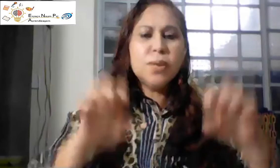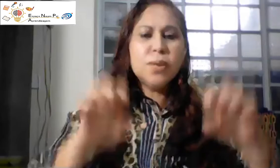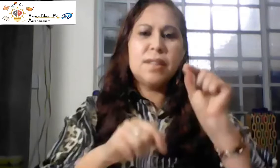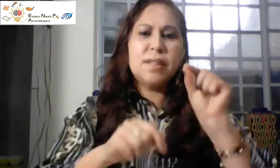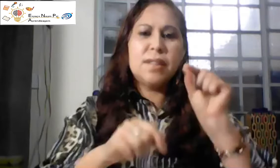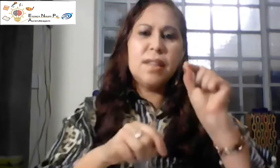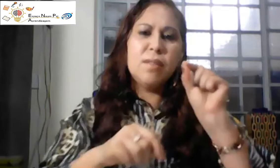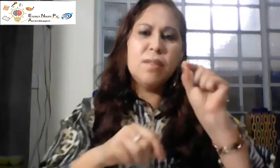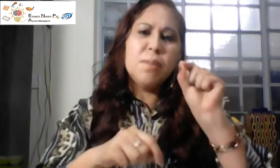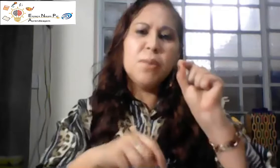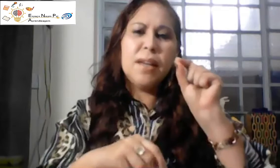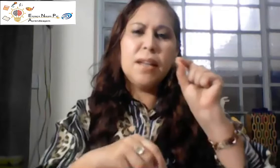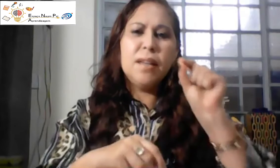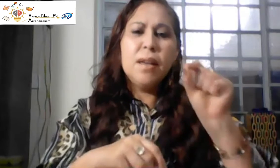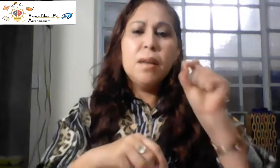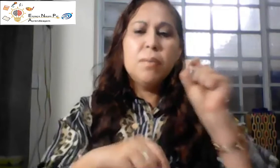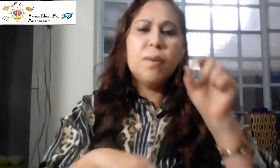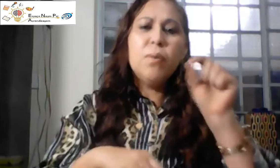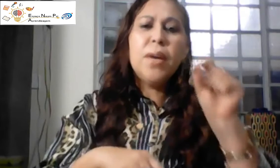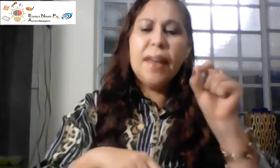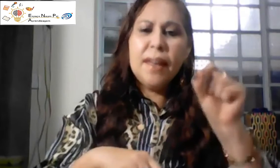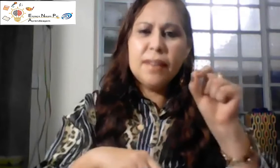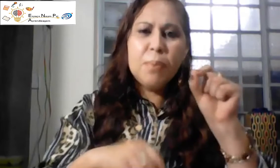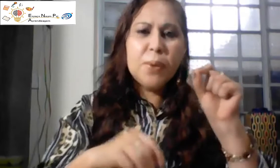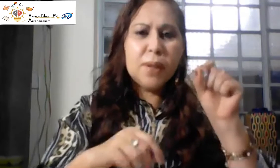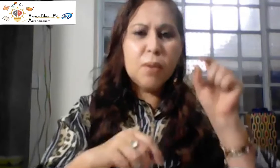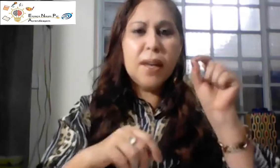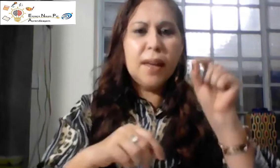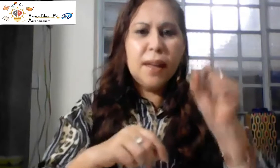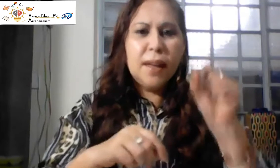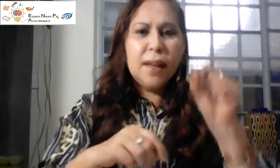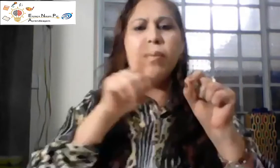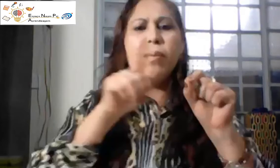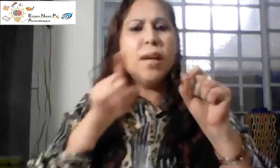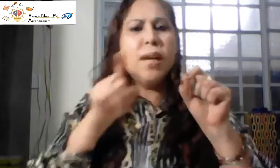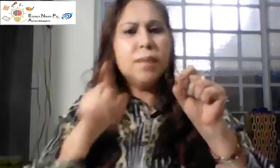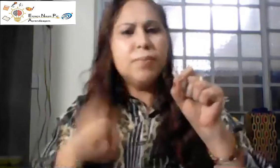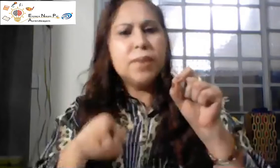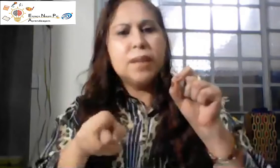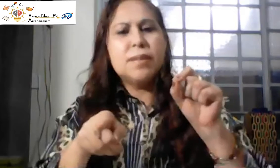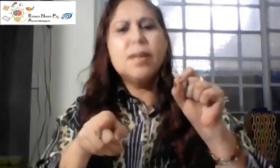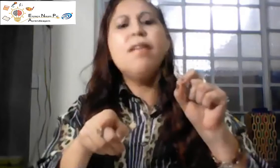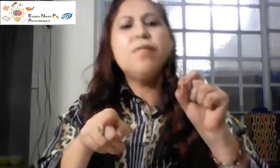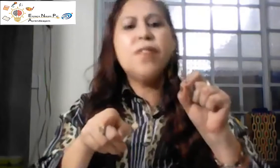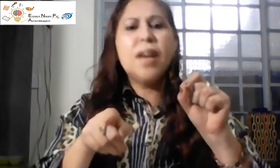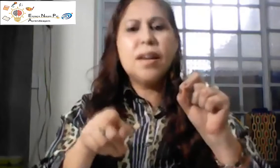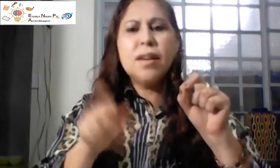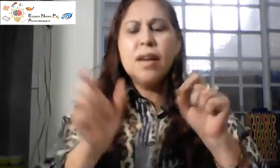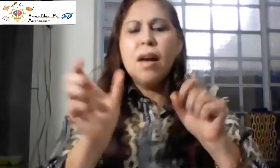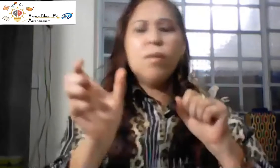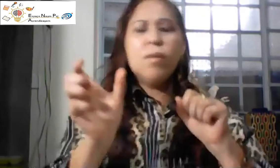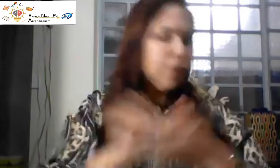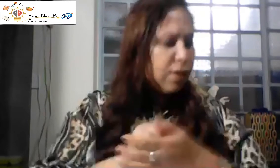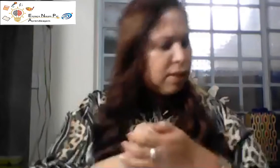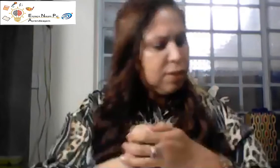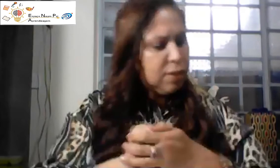estruturas relativas, que usa muito o que, né? Porque o que, ele retoma, se